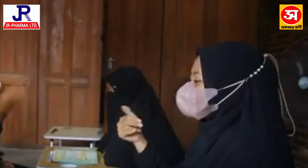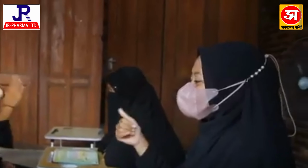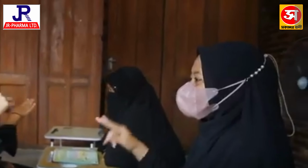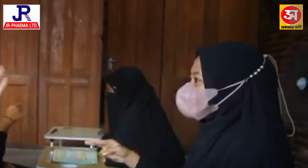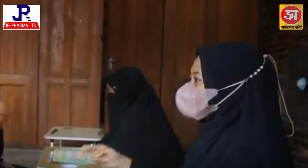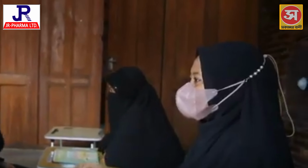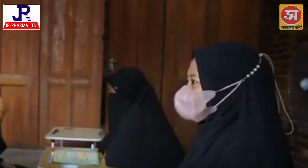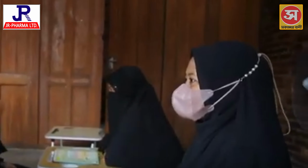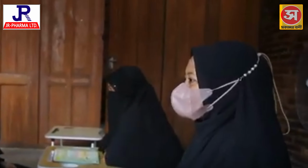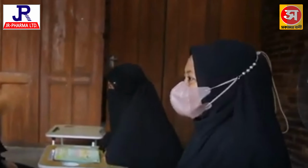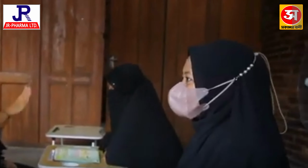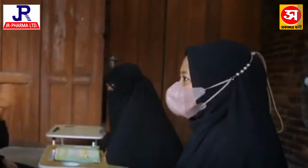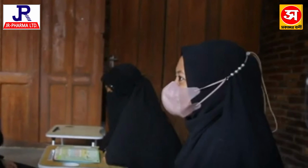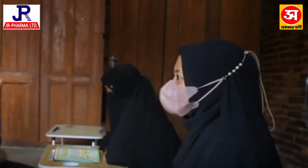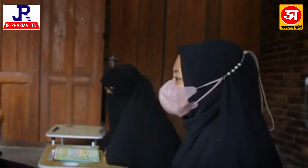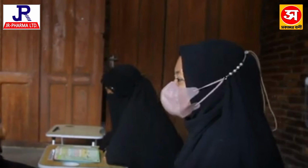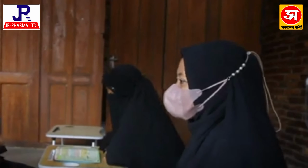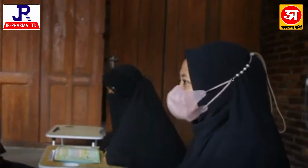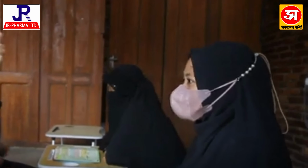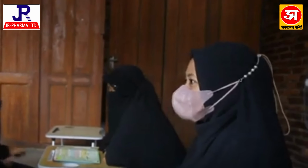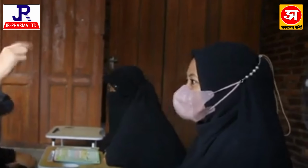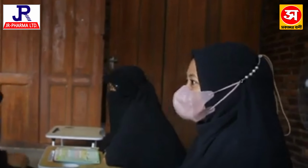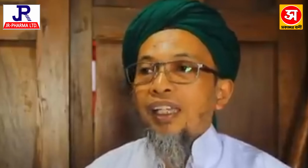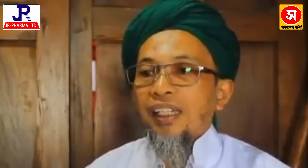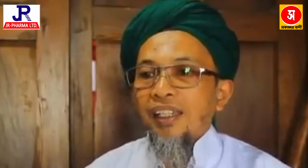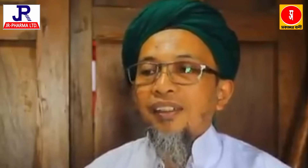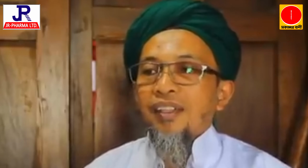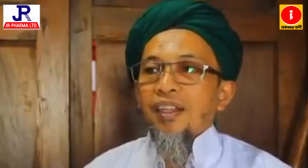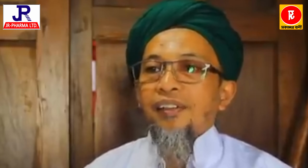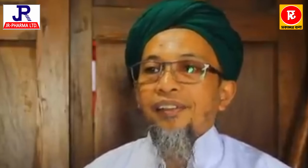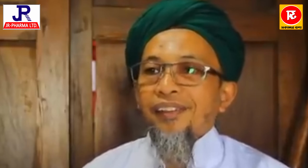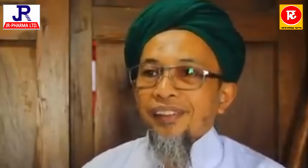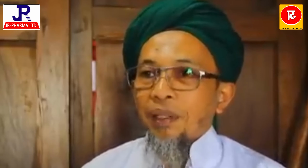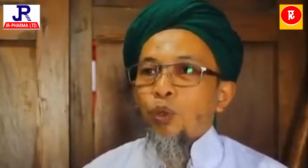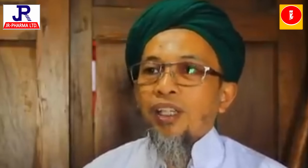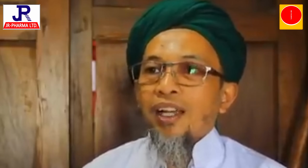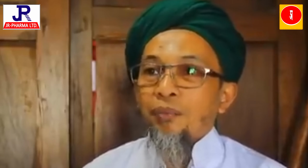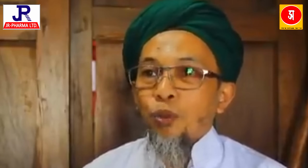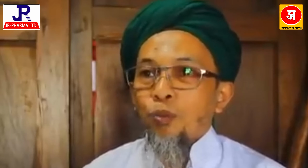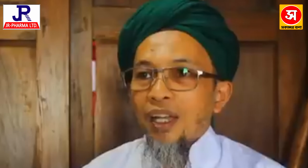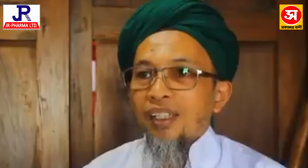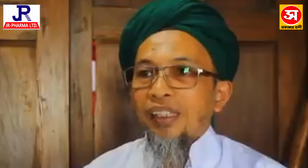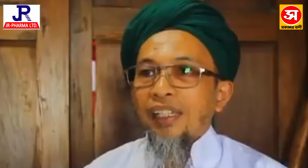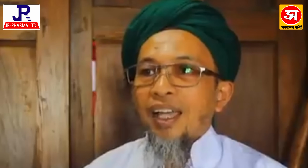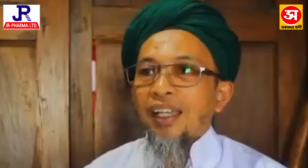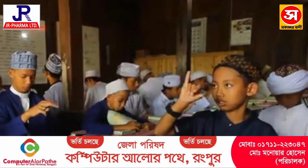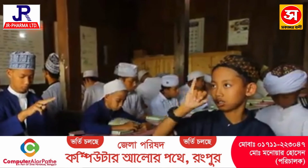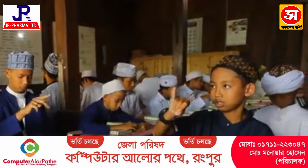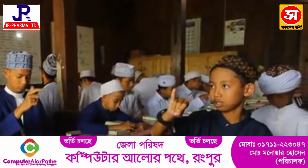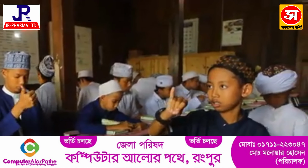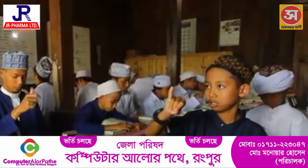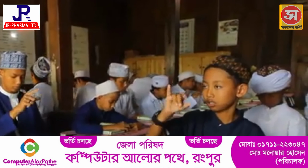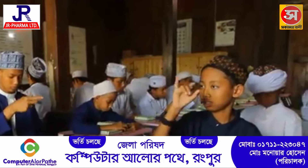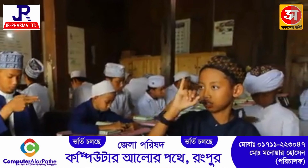শিক্ষকেরা সাইন ল্যাঙ্গুয়েজ বা সাংকেতিক ভাষায় কথা বলা শিখছেন। এভাবে তারা শিক্ষার্থীদের কোরআনের আয়াতের ব্যাখ্যাও